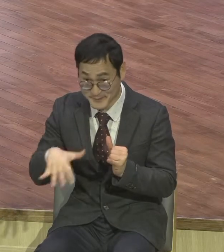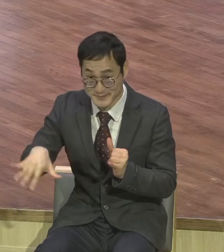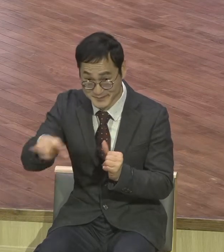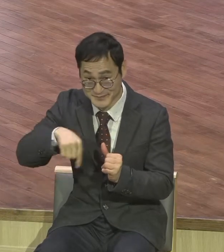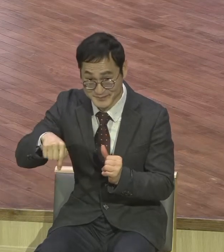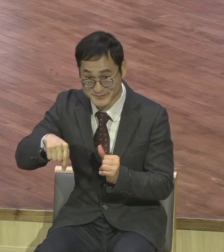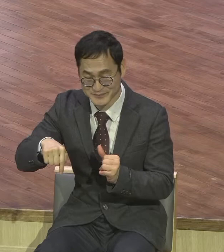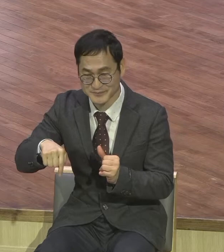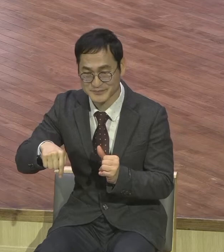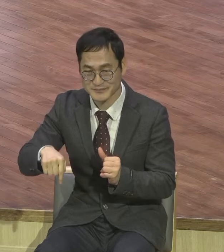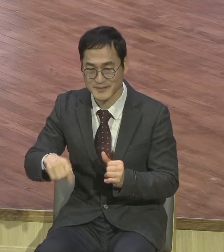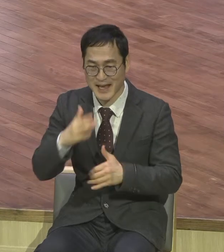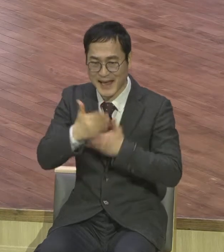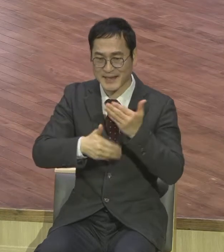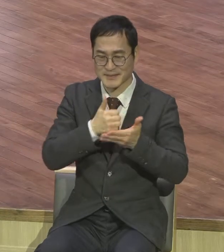다